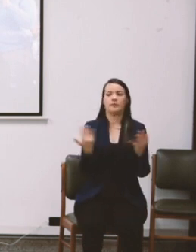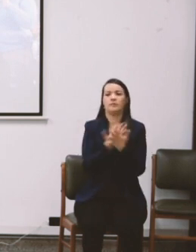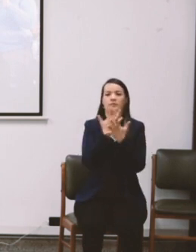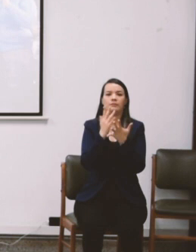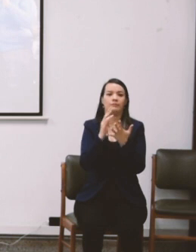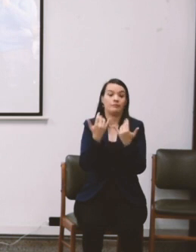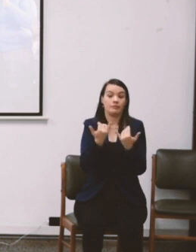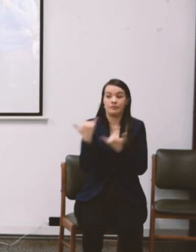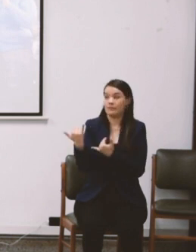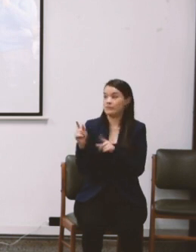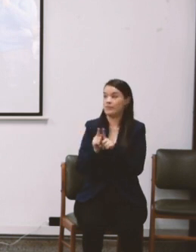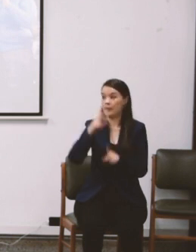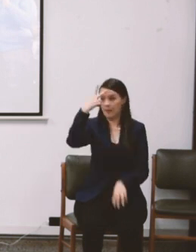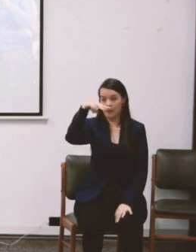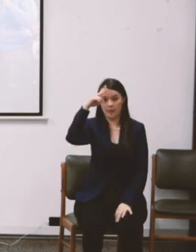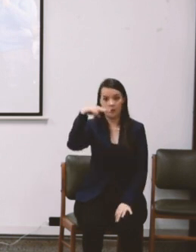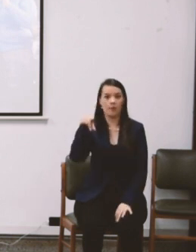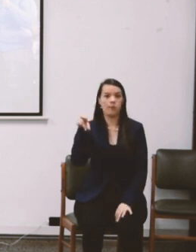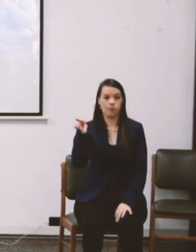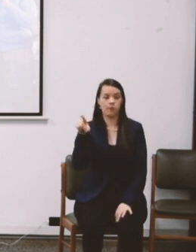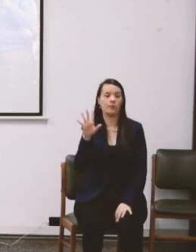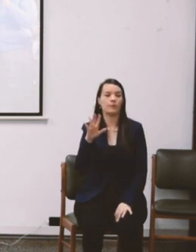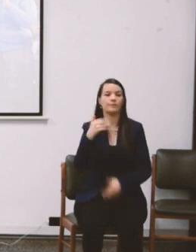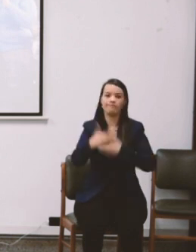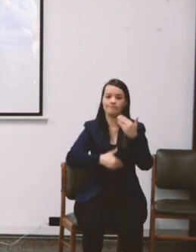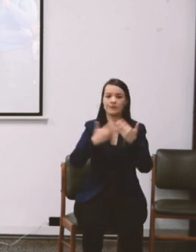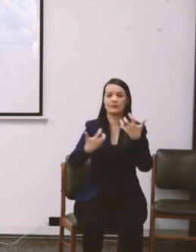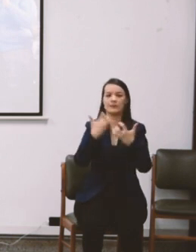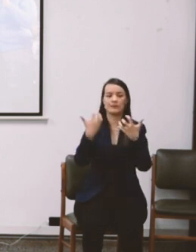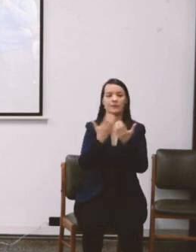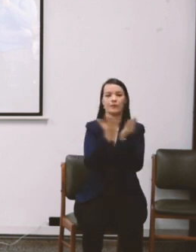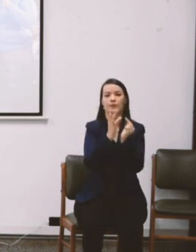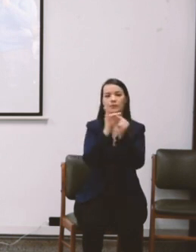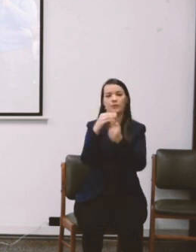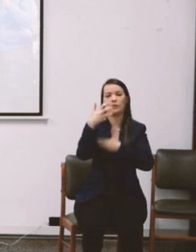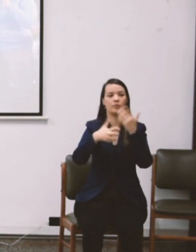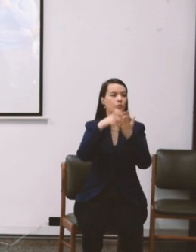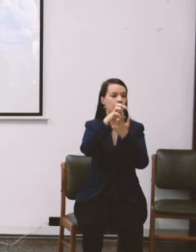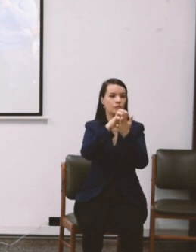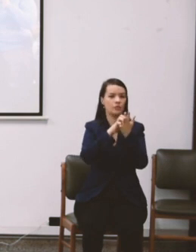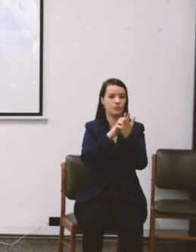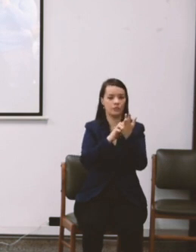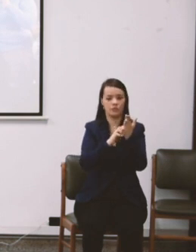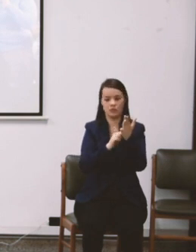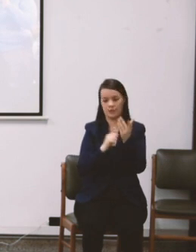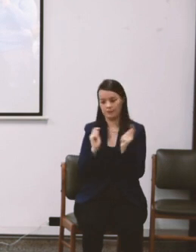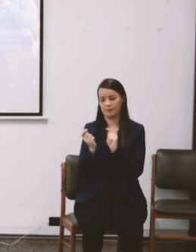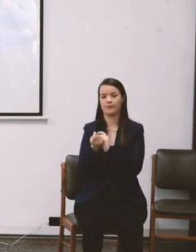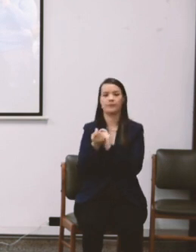momento actual en México también, porque se está haciendo el desmonte de todo el sistema de educación especial en México para pasar de la educación